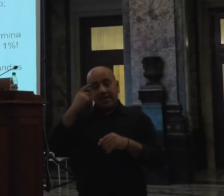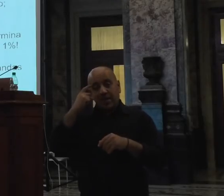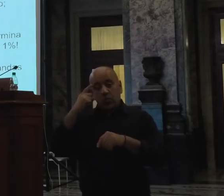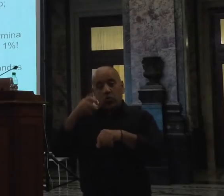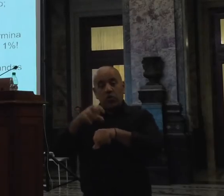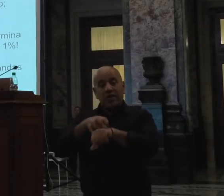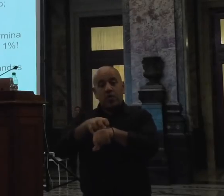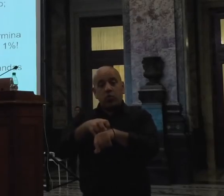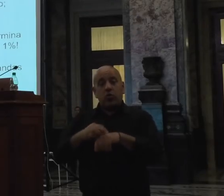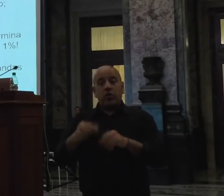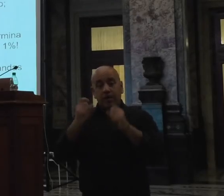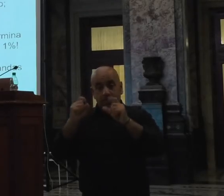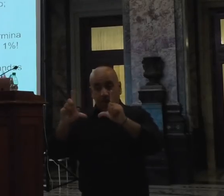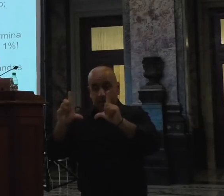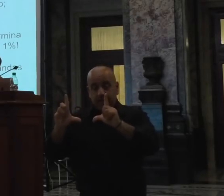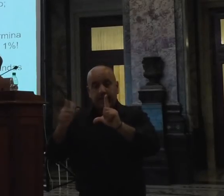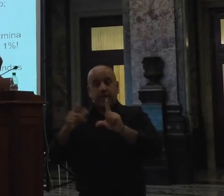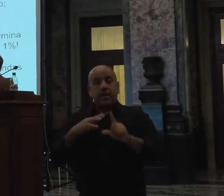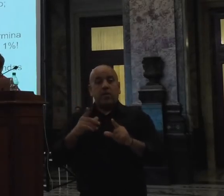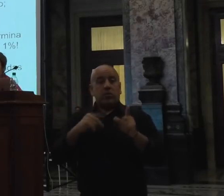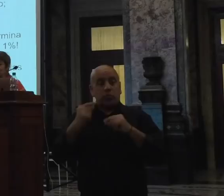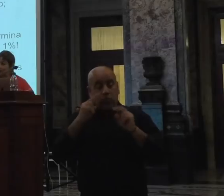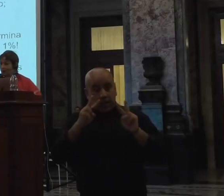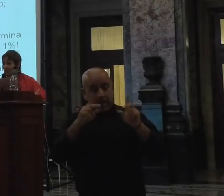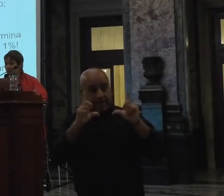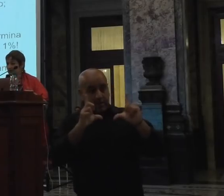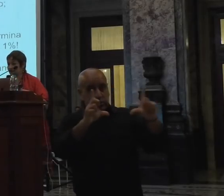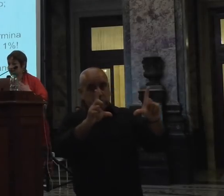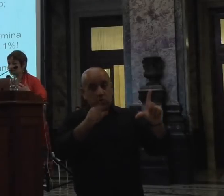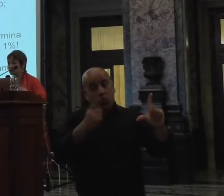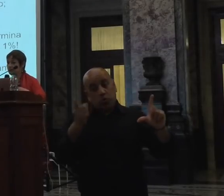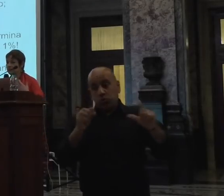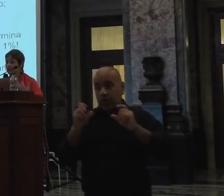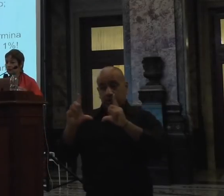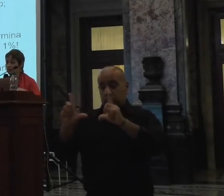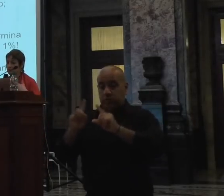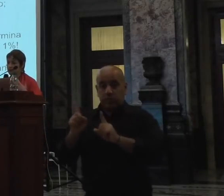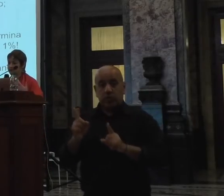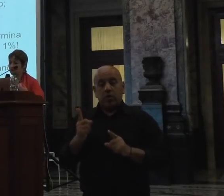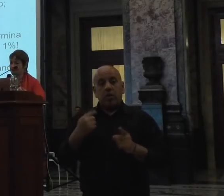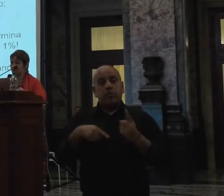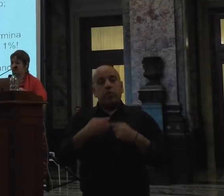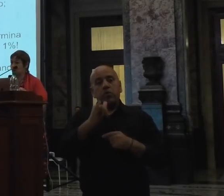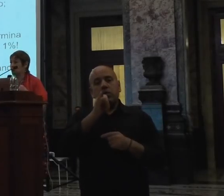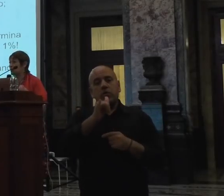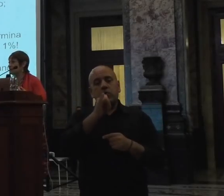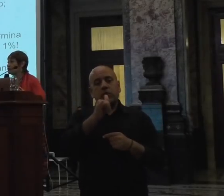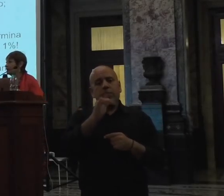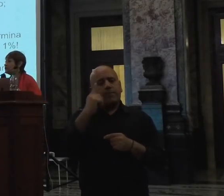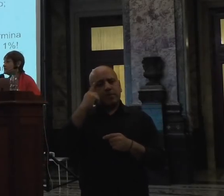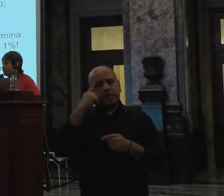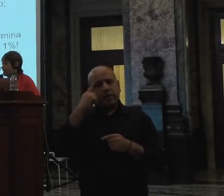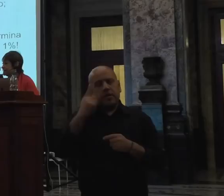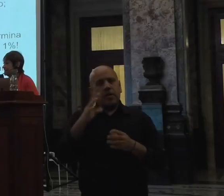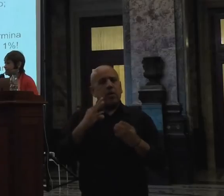atendemos algo, desatendemos algo más. Pero primero de contarles eso, quiero pensar un poco cuáles son